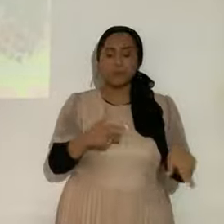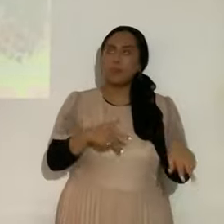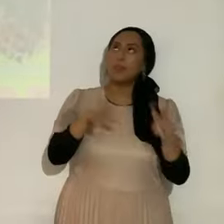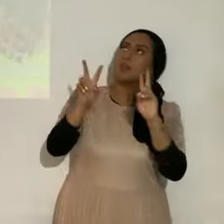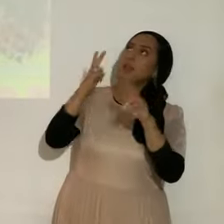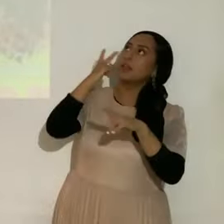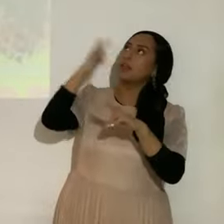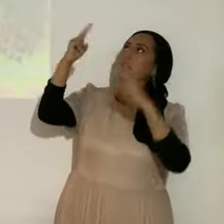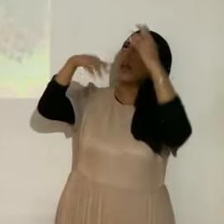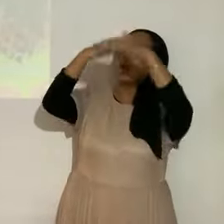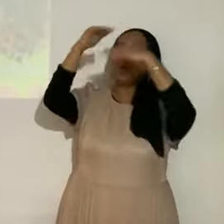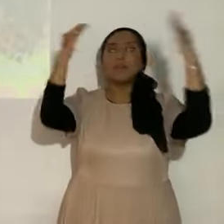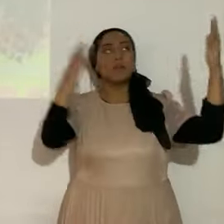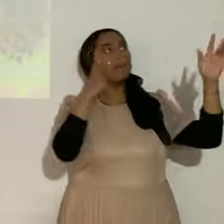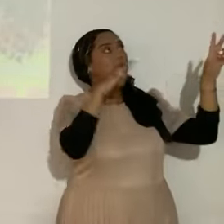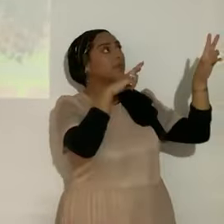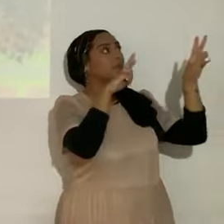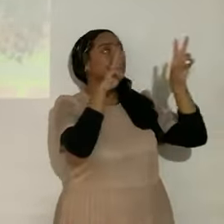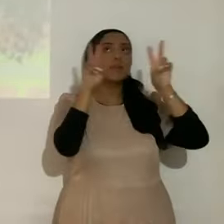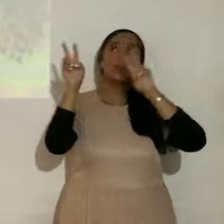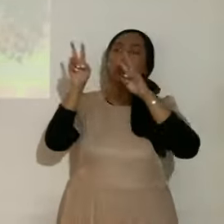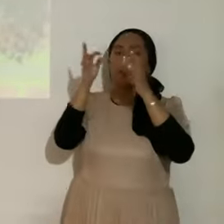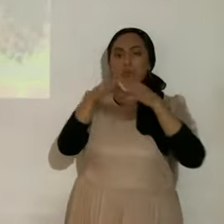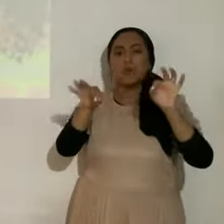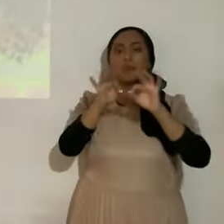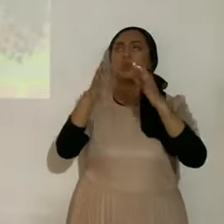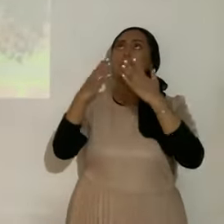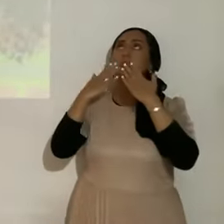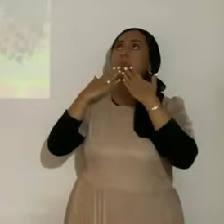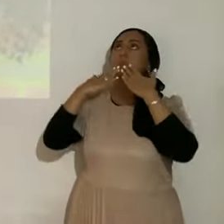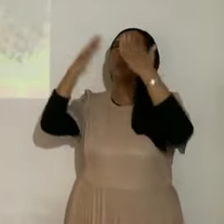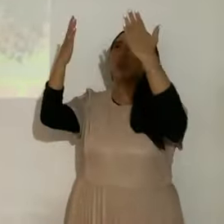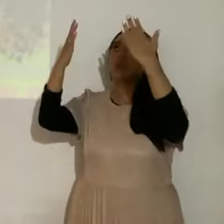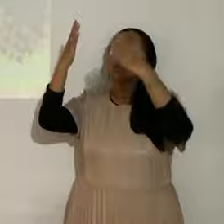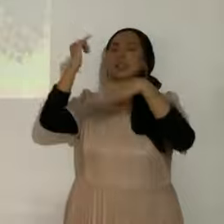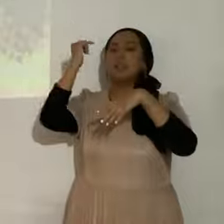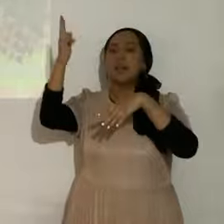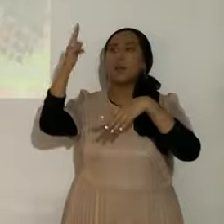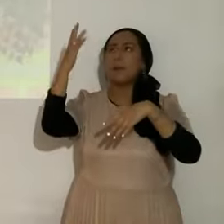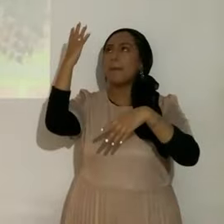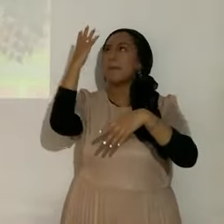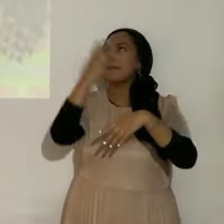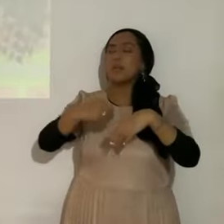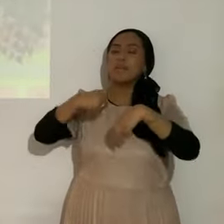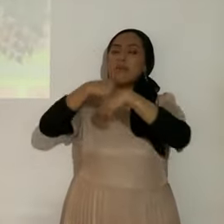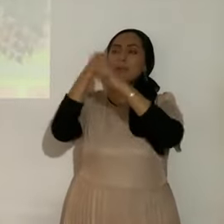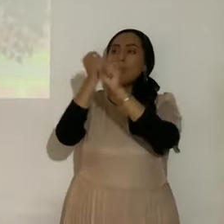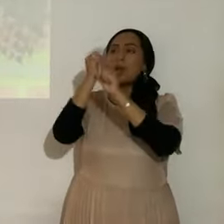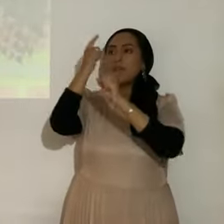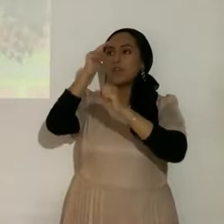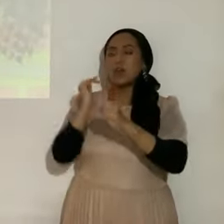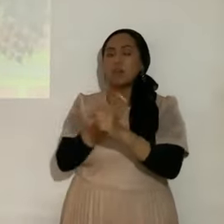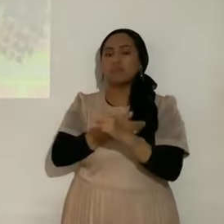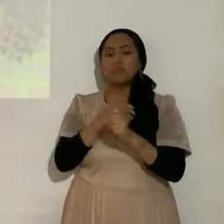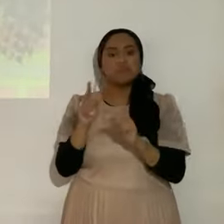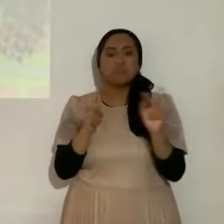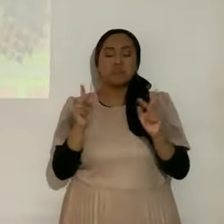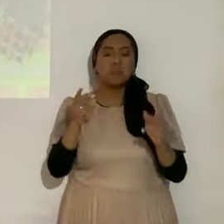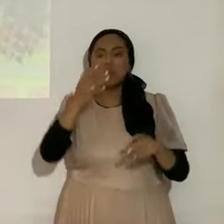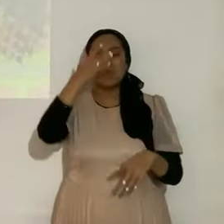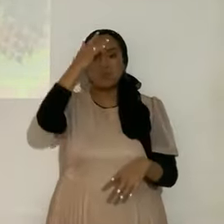el cielo? Y le agradeciste a Yahweh por su hermosa creación. La gente ya no lo